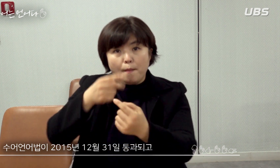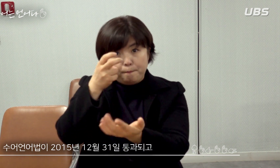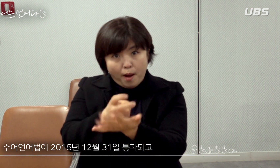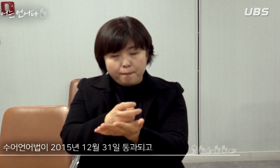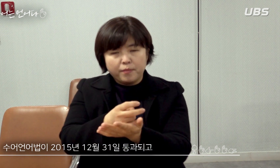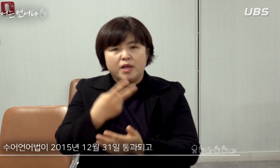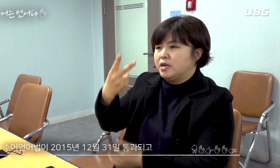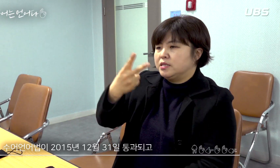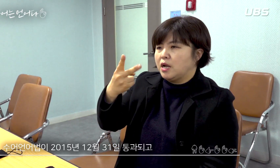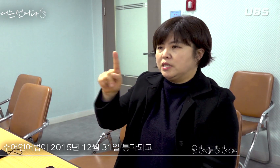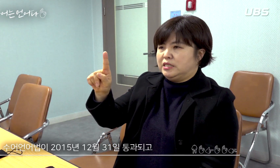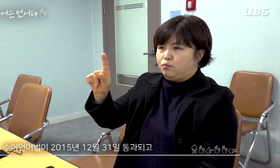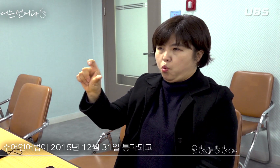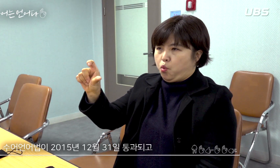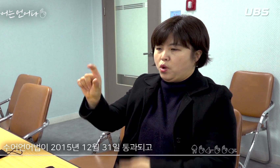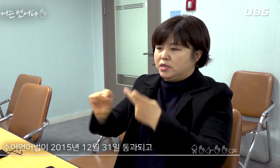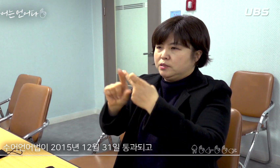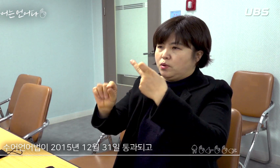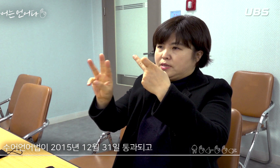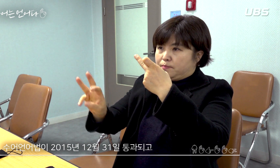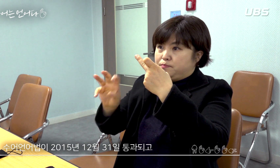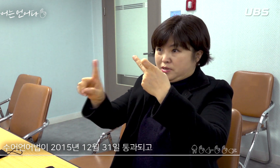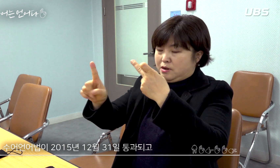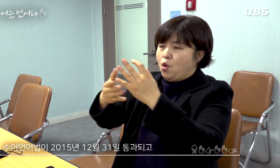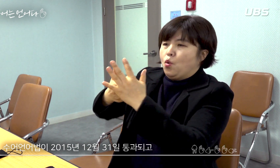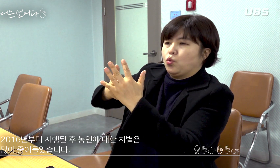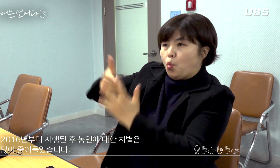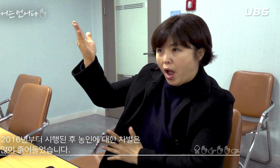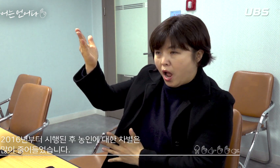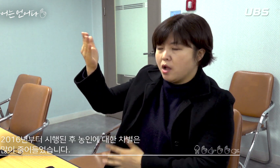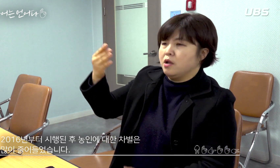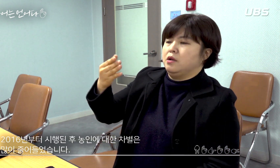수어언어법이 2015년 12월 31일에 통과되고